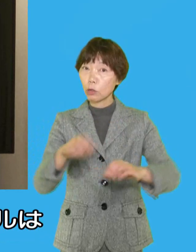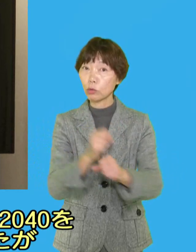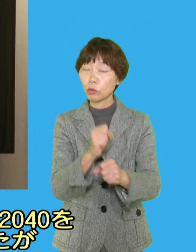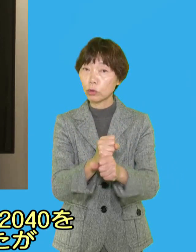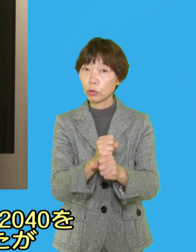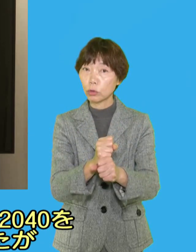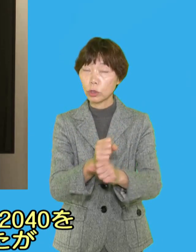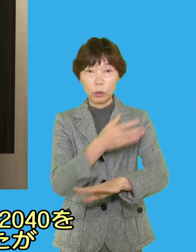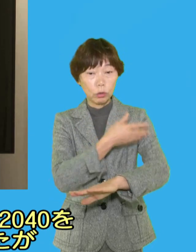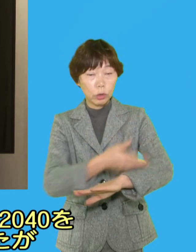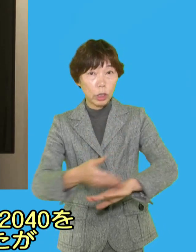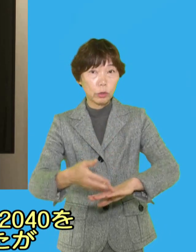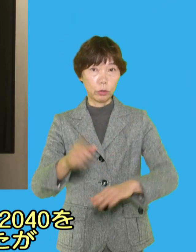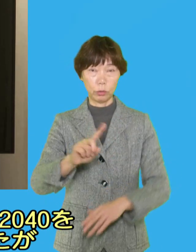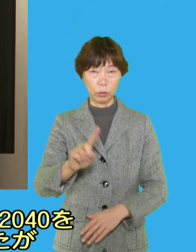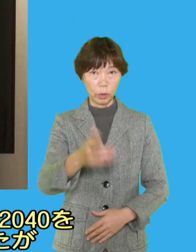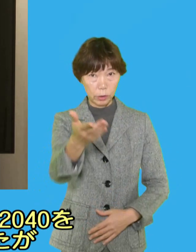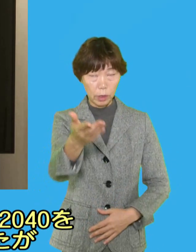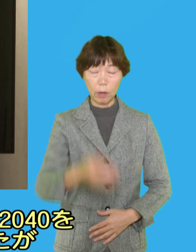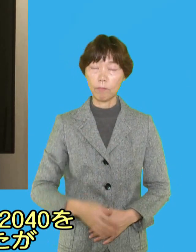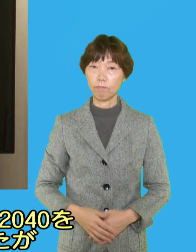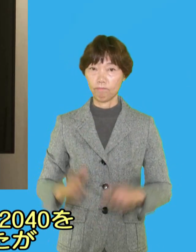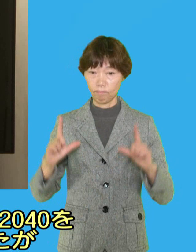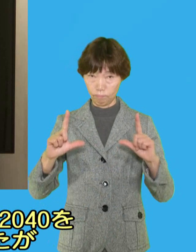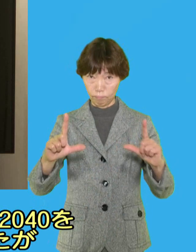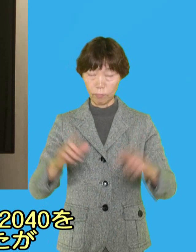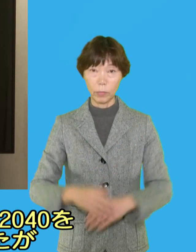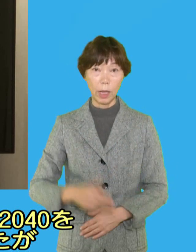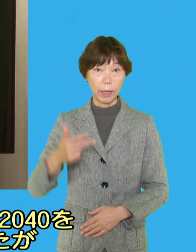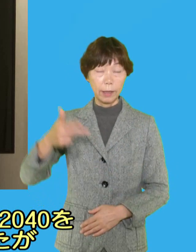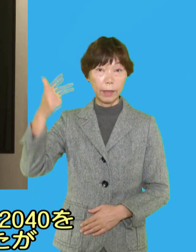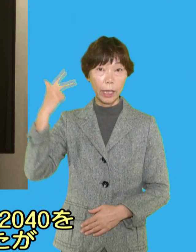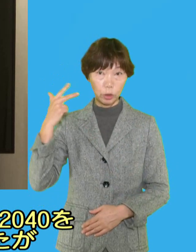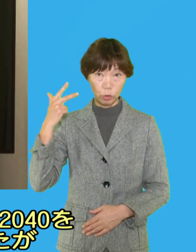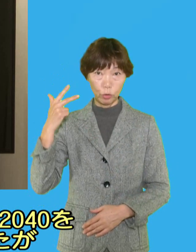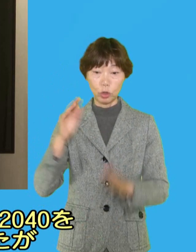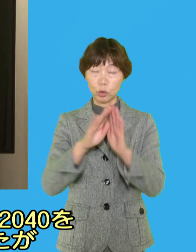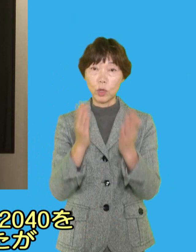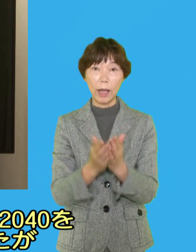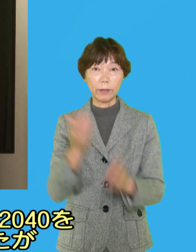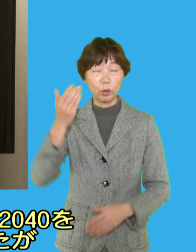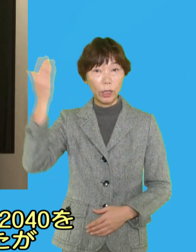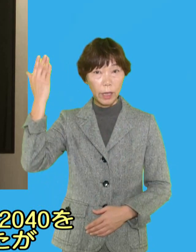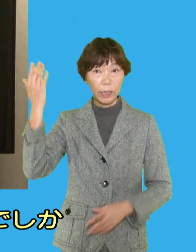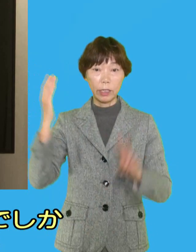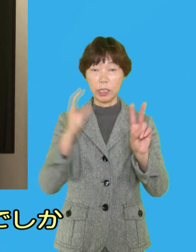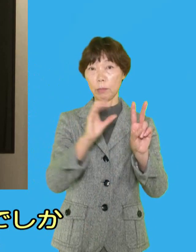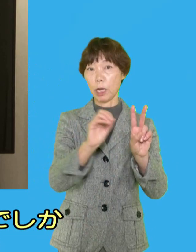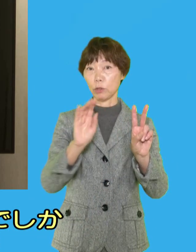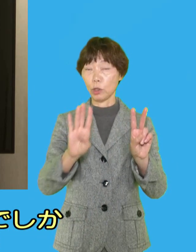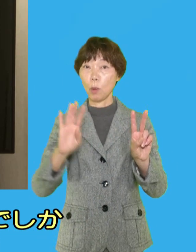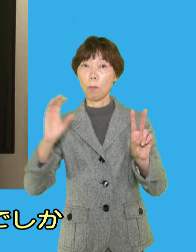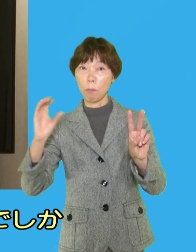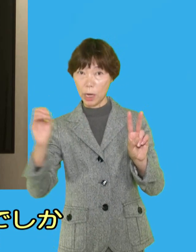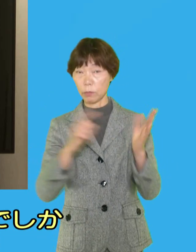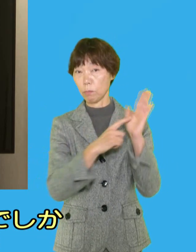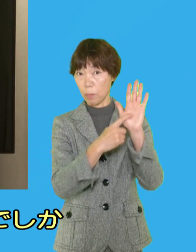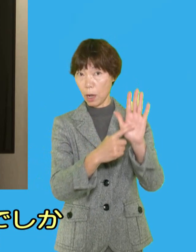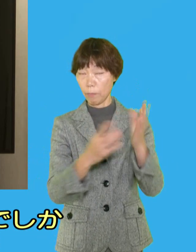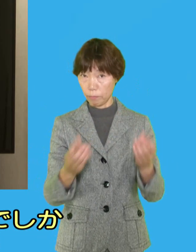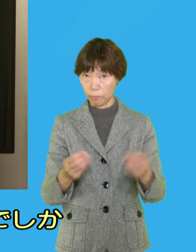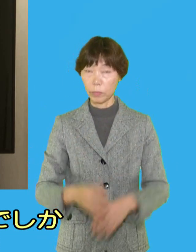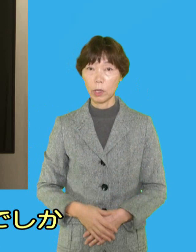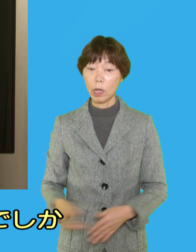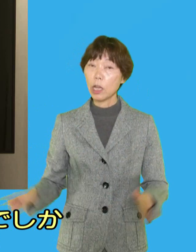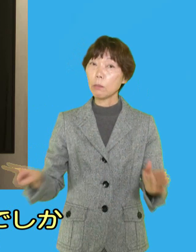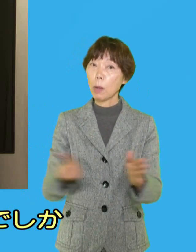か。 今先週グランドデザイン2040を出させていただきましたが、これまでなかなかその点